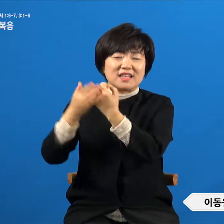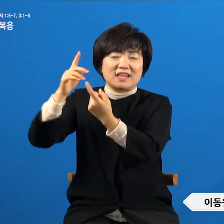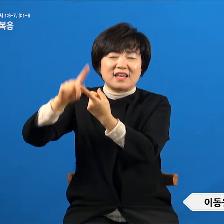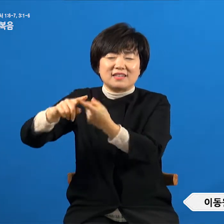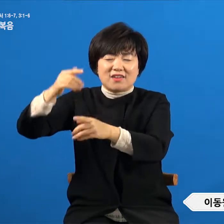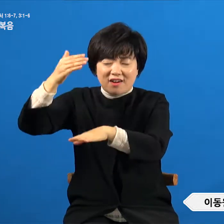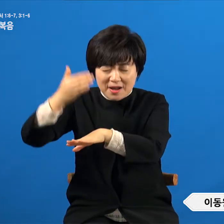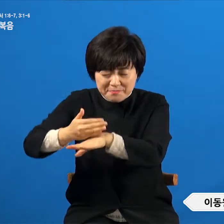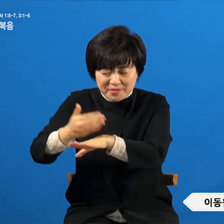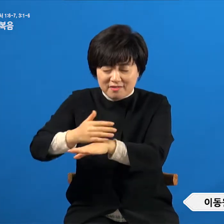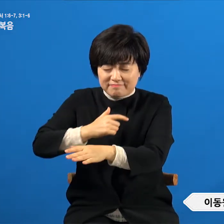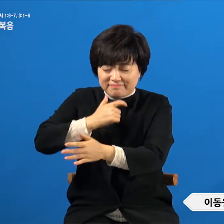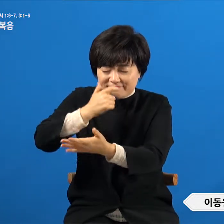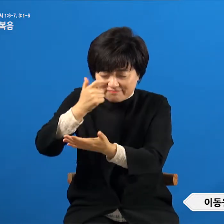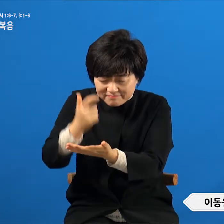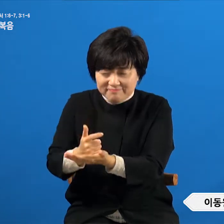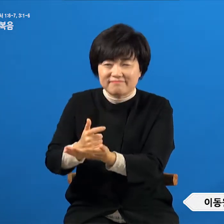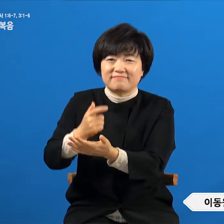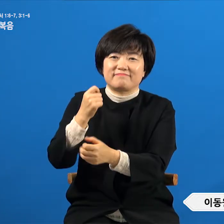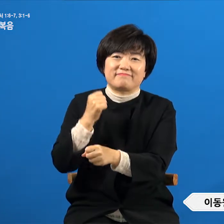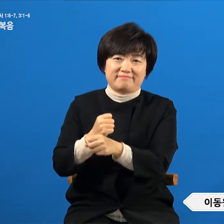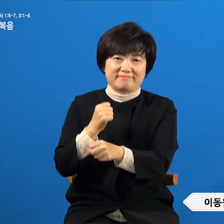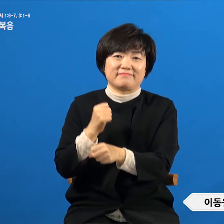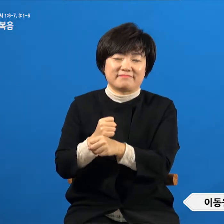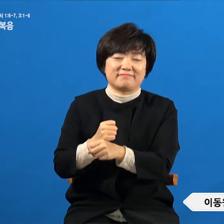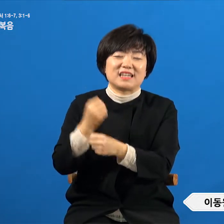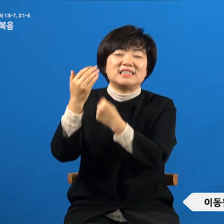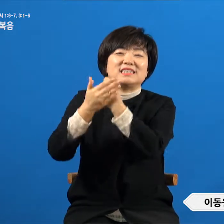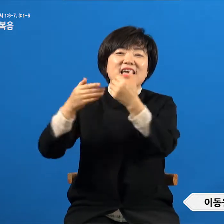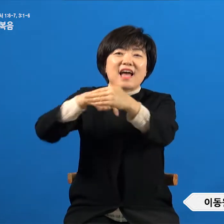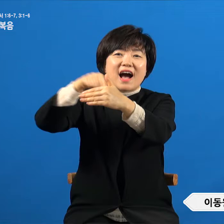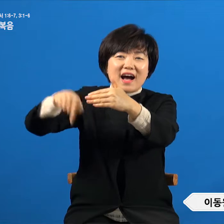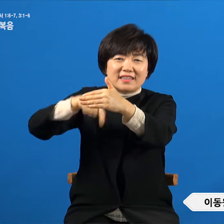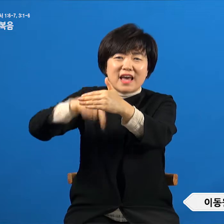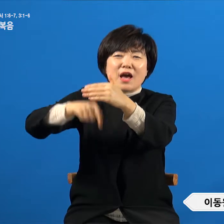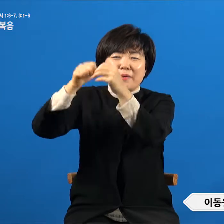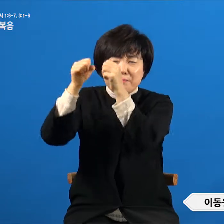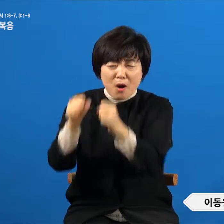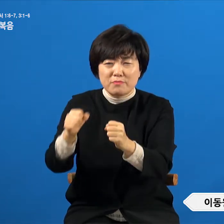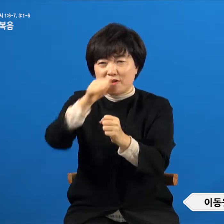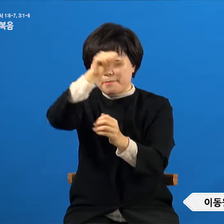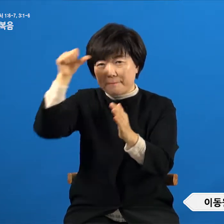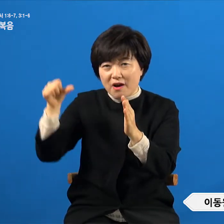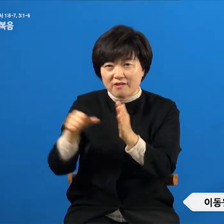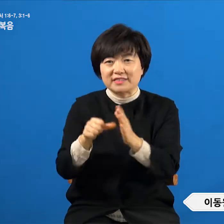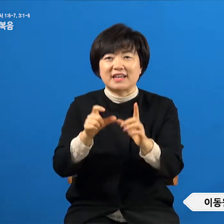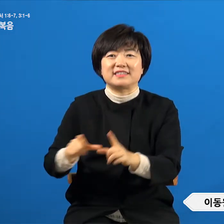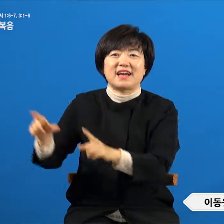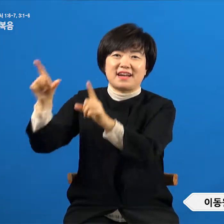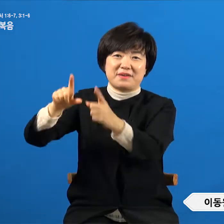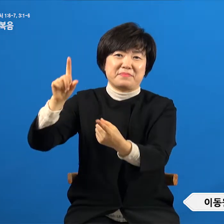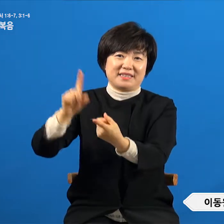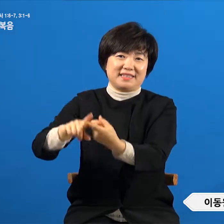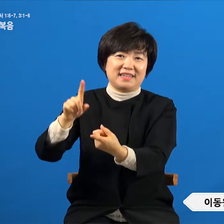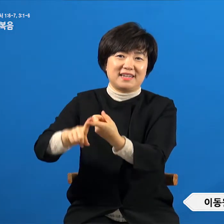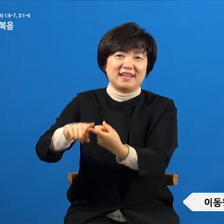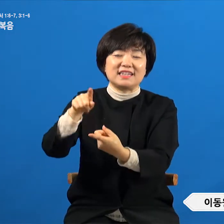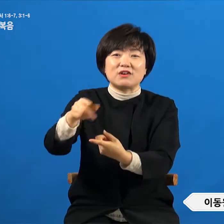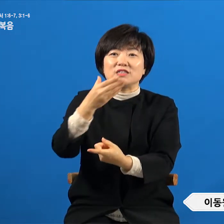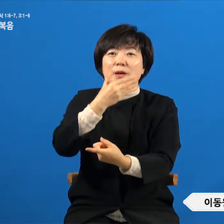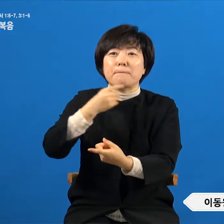대해서 감격하며 그 은혜에 대해서 감사하며 그 은혜 안에 머물러 평생을 살아야 합니다. 이게